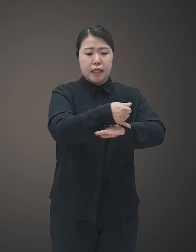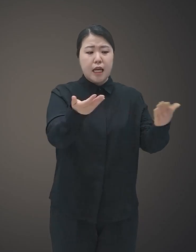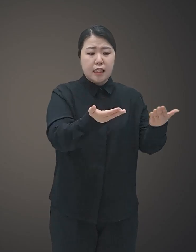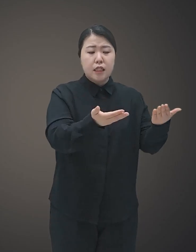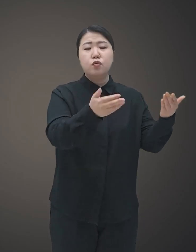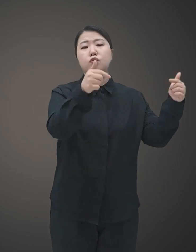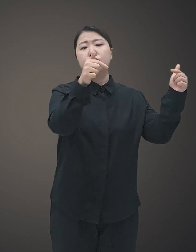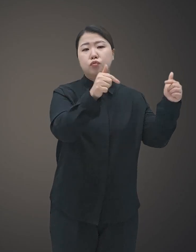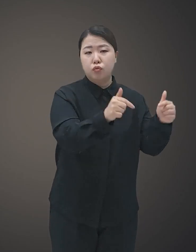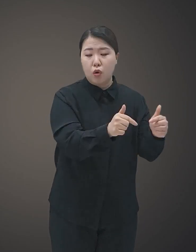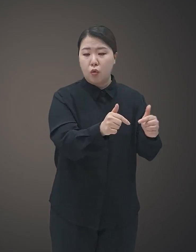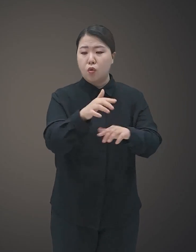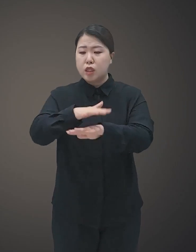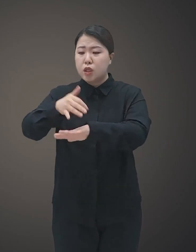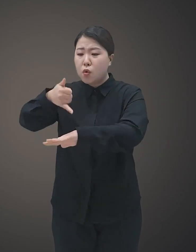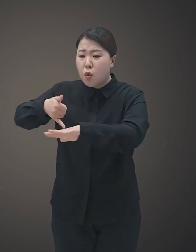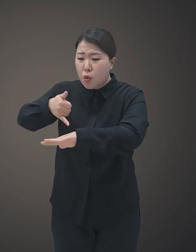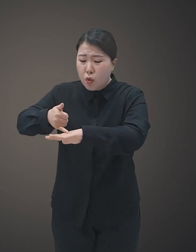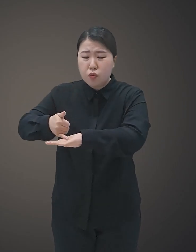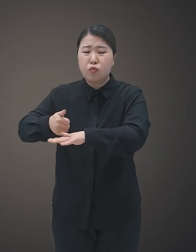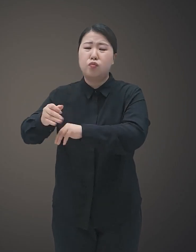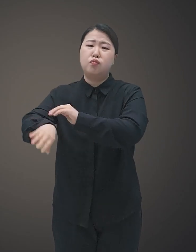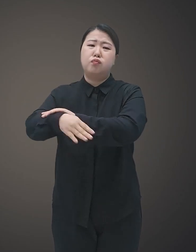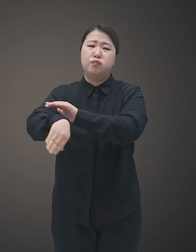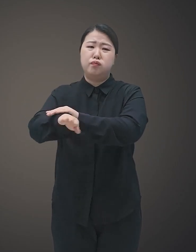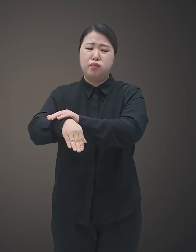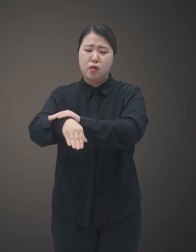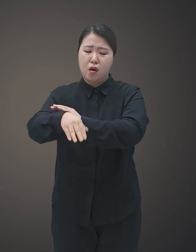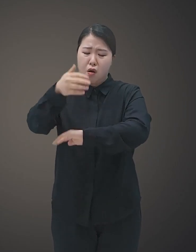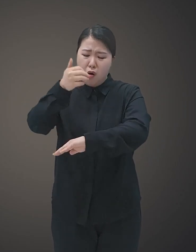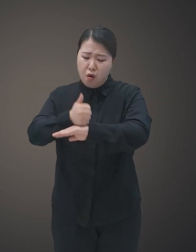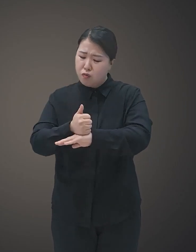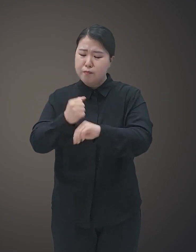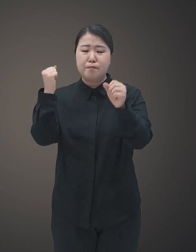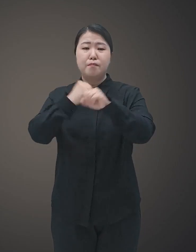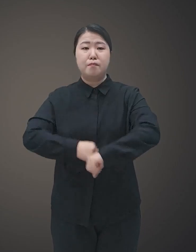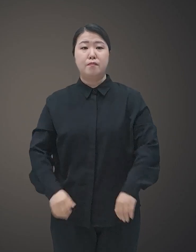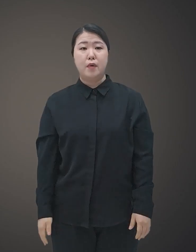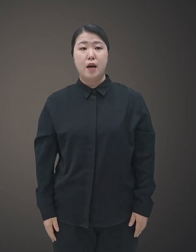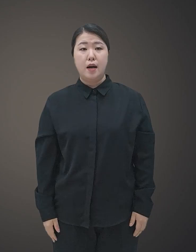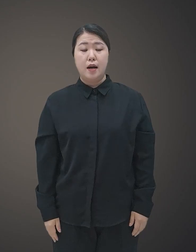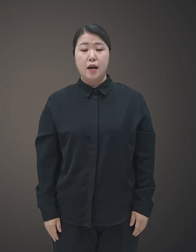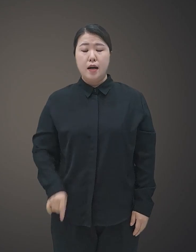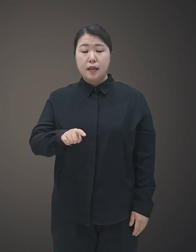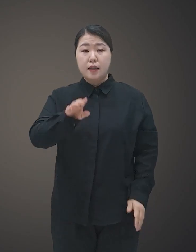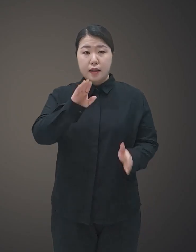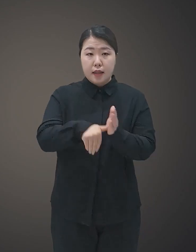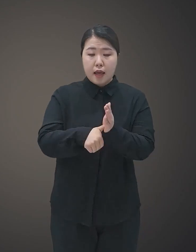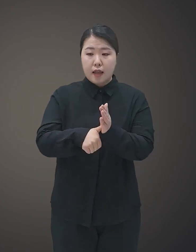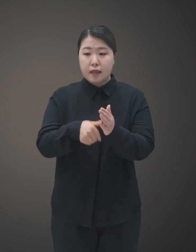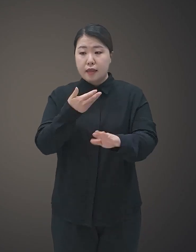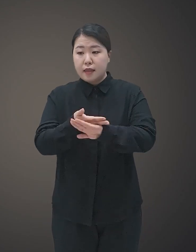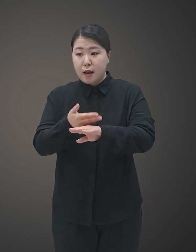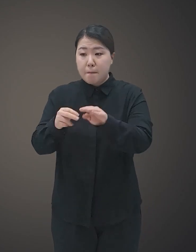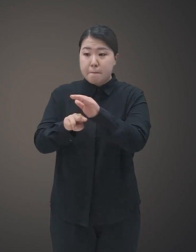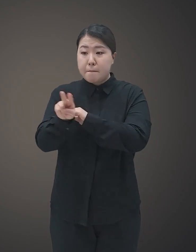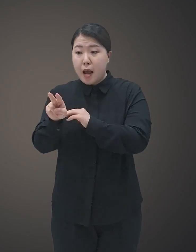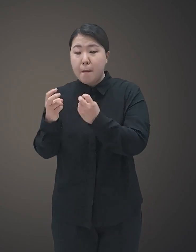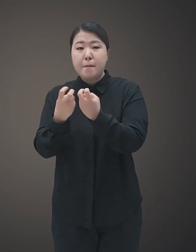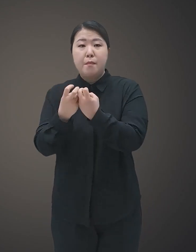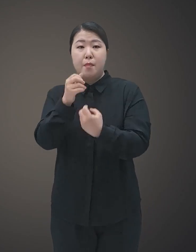밥벌이도 시골살이도 애매한 상황이 되어버렸습니다. 그때 또 하나의 도피처가